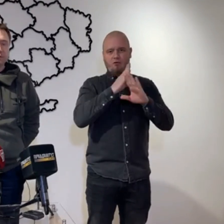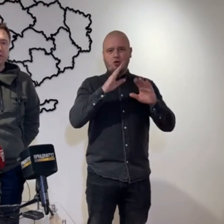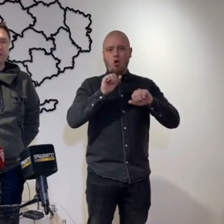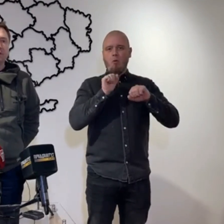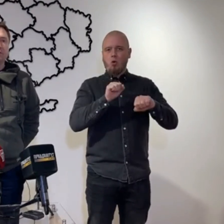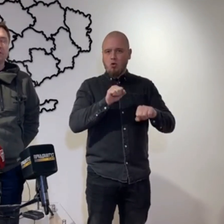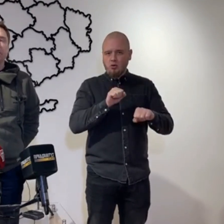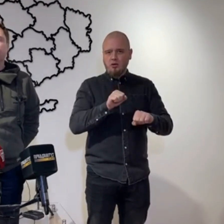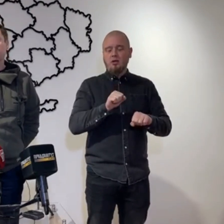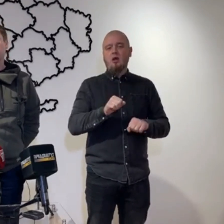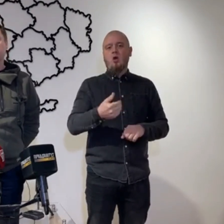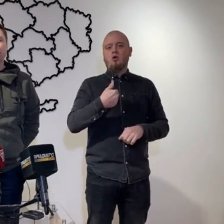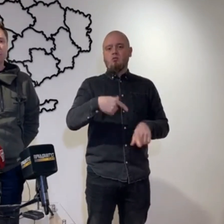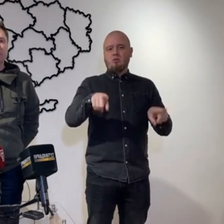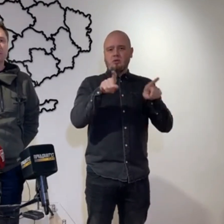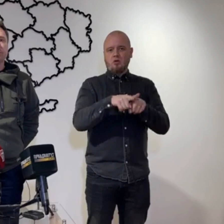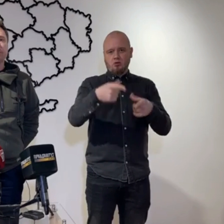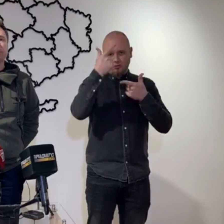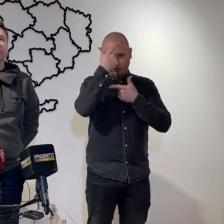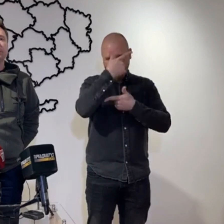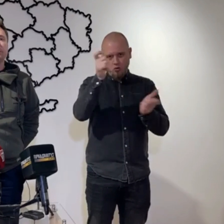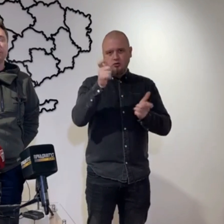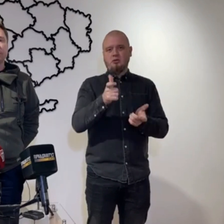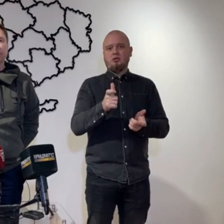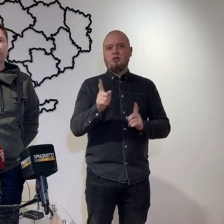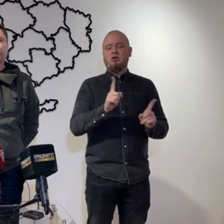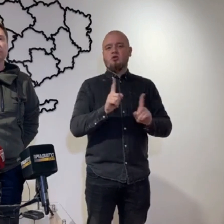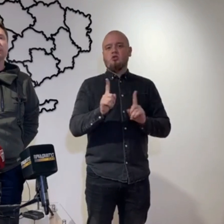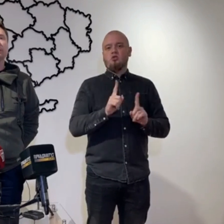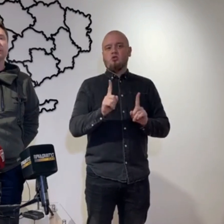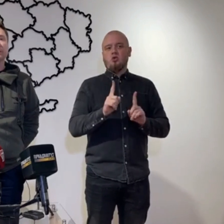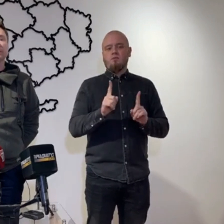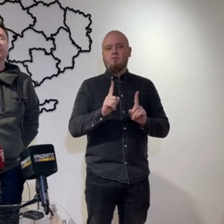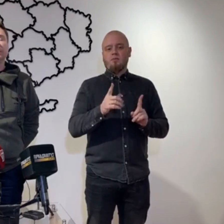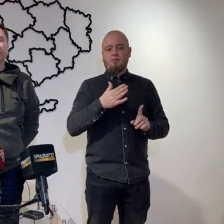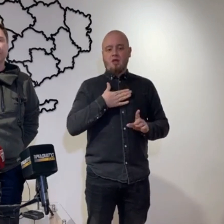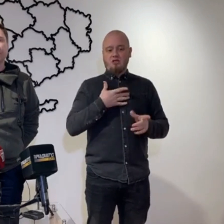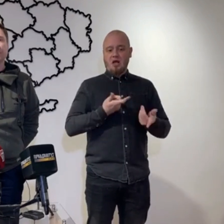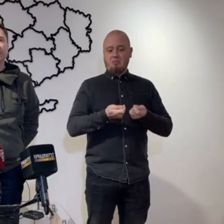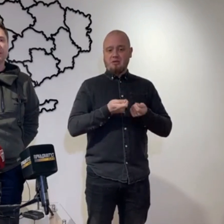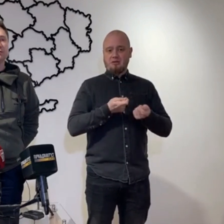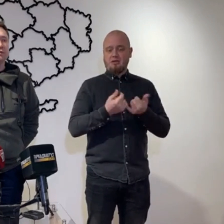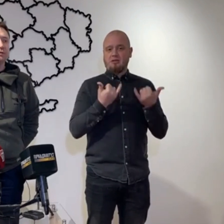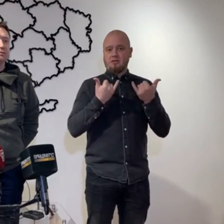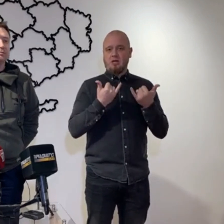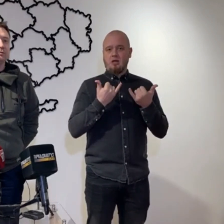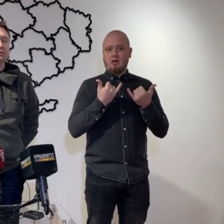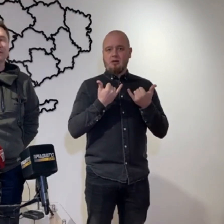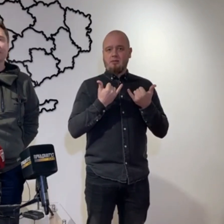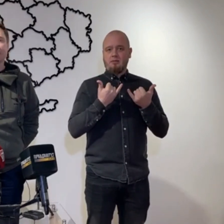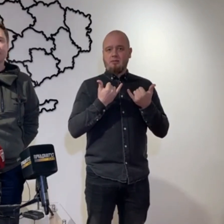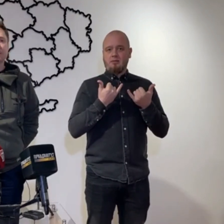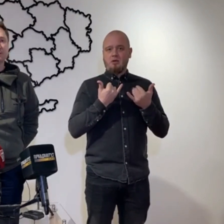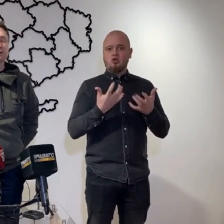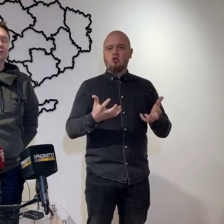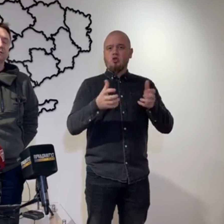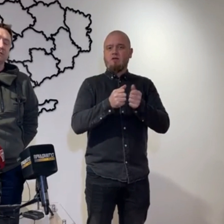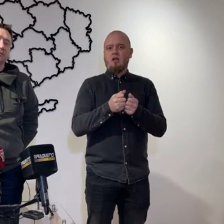оборони. Хотів би також наголосити, що наша адміністрація зараз створила